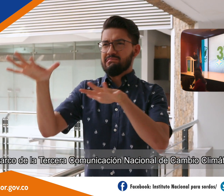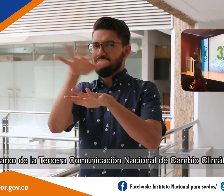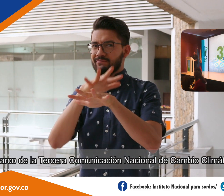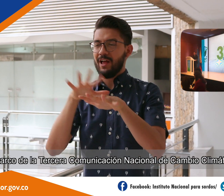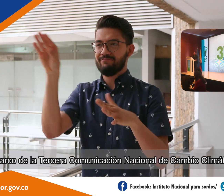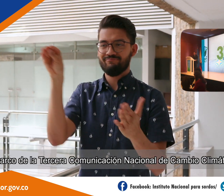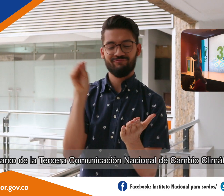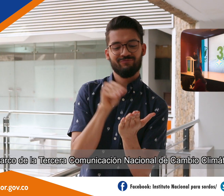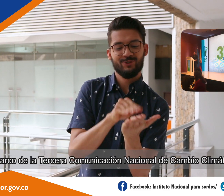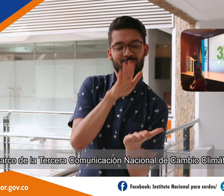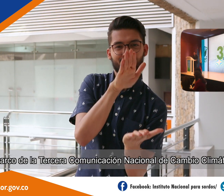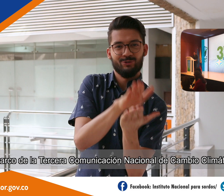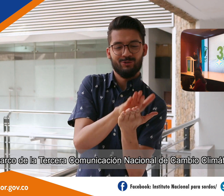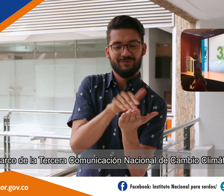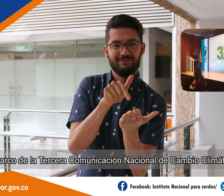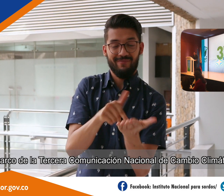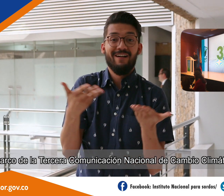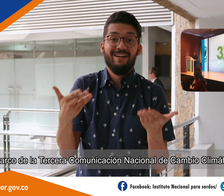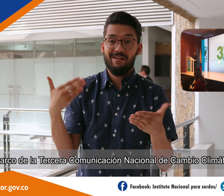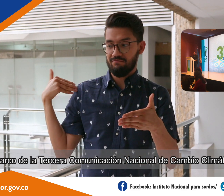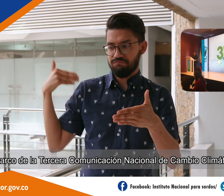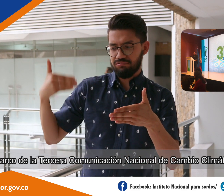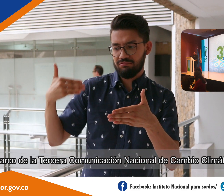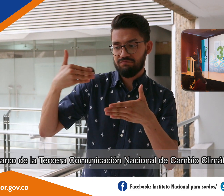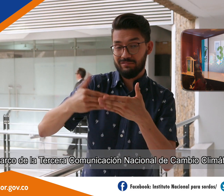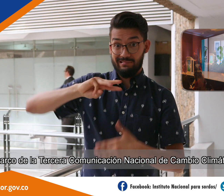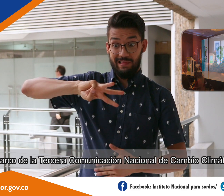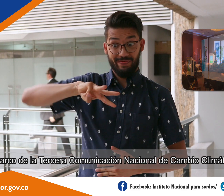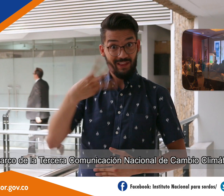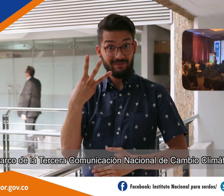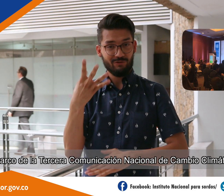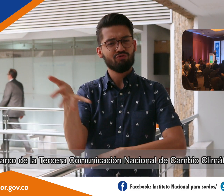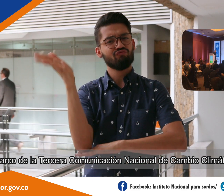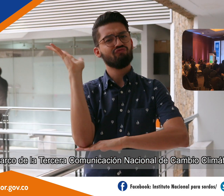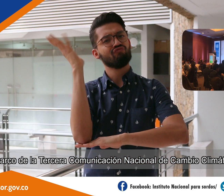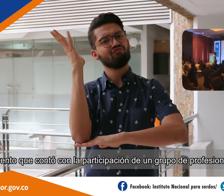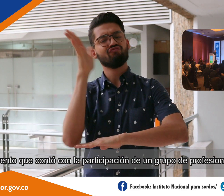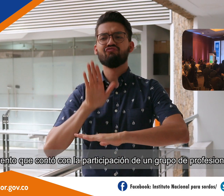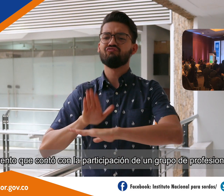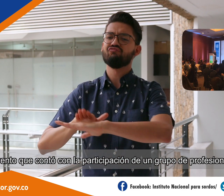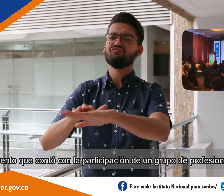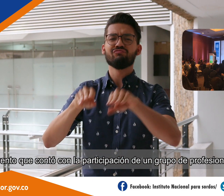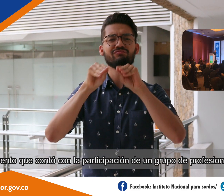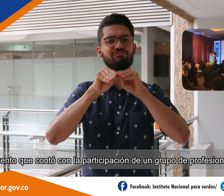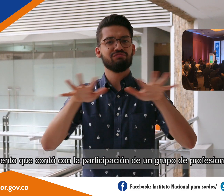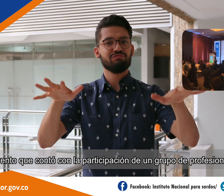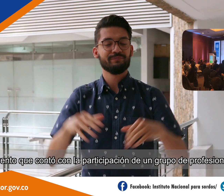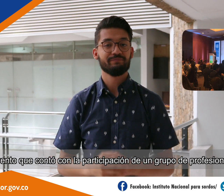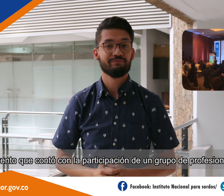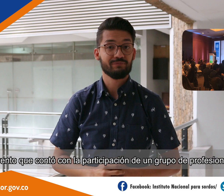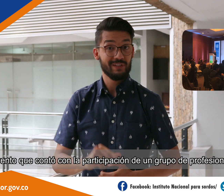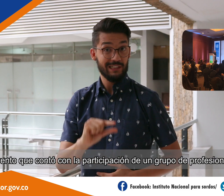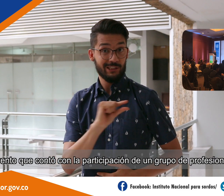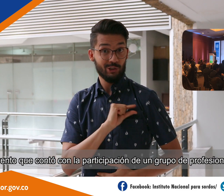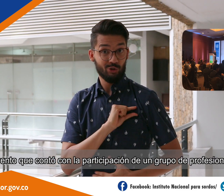de la Tercera Comunicación Nacional de Cambio Climático, evento que contó con la participación de un grupo de